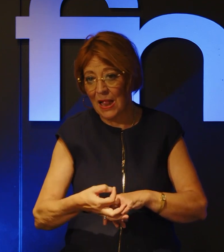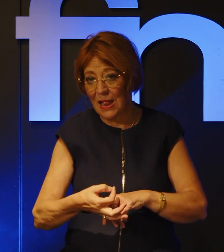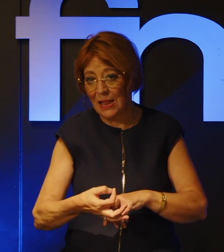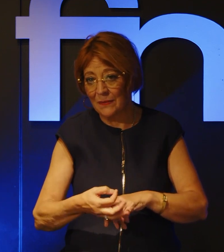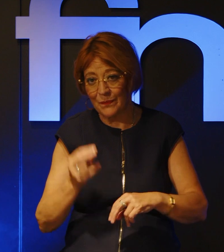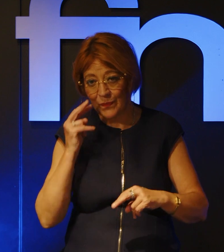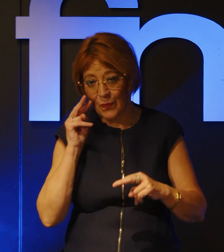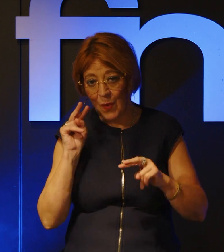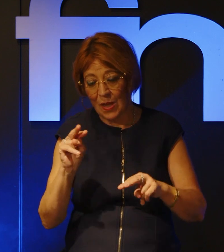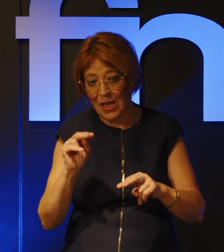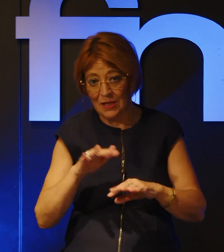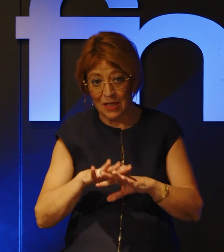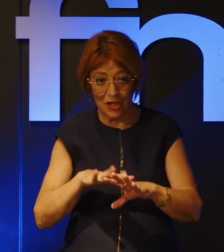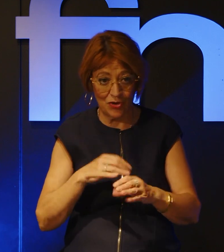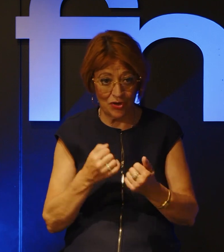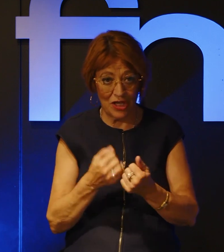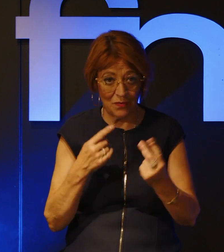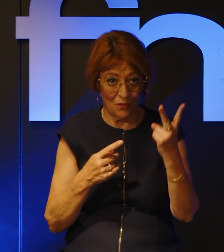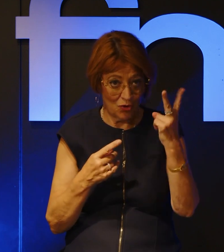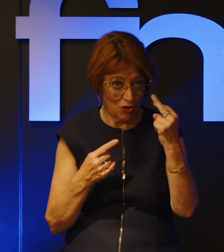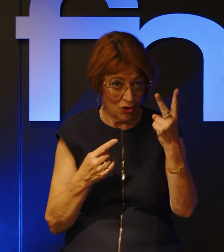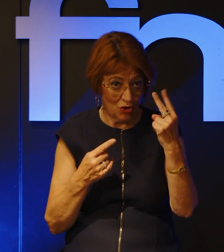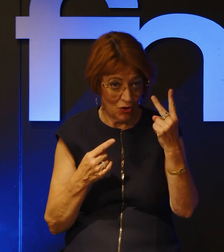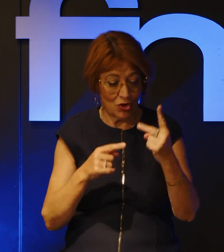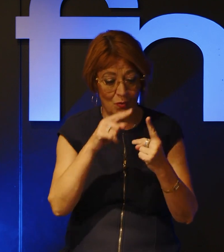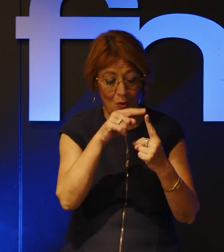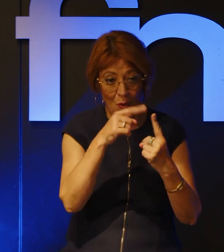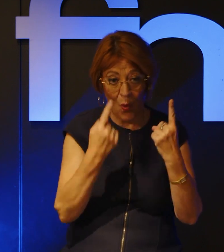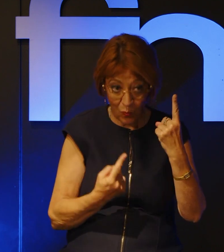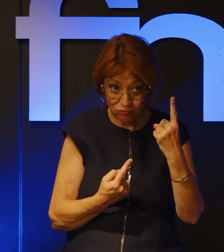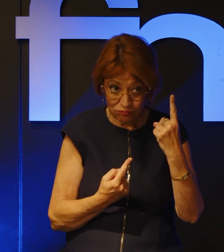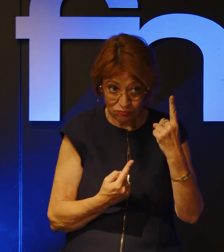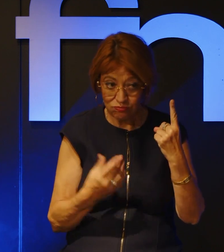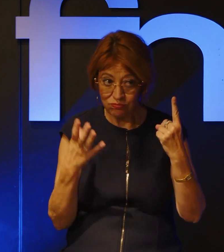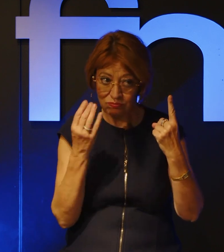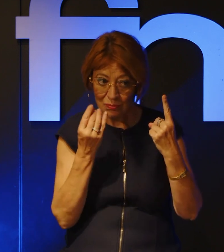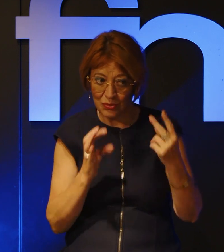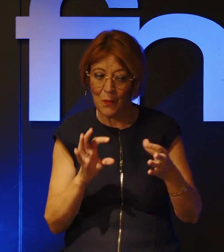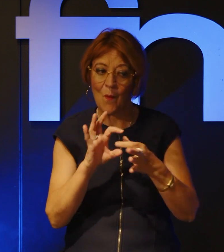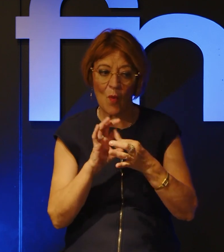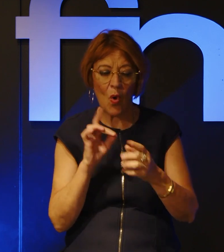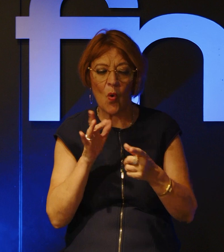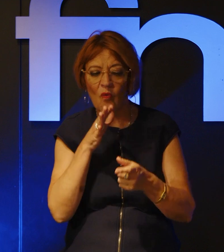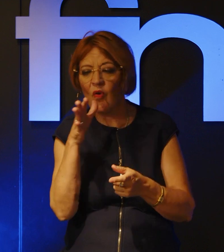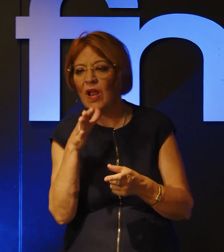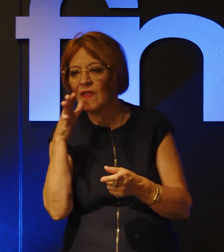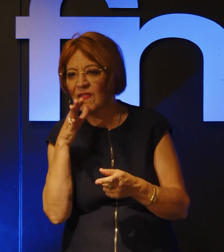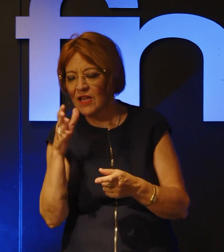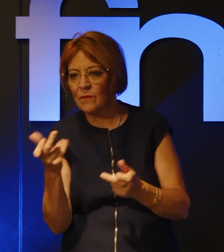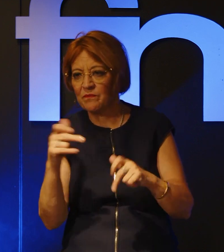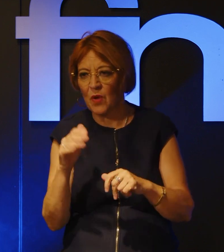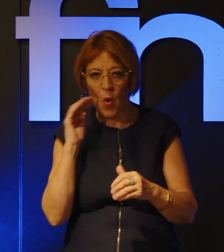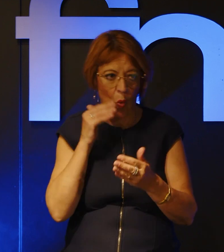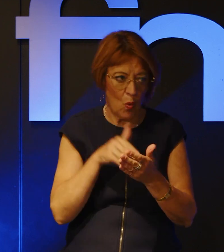olhando para as redes sociais temos dois aspectos um deles acho que tá muito alinhado com aquilo que foi dito na na intervenção